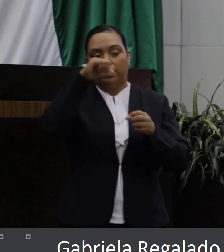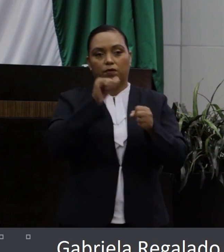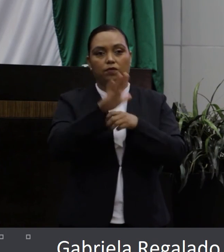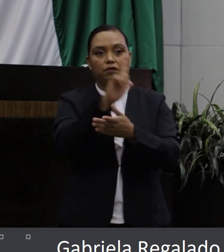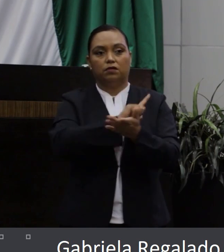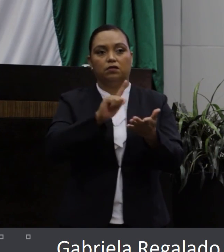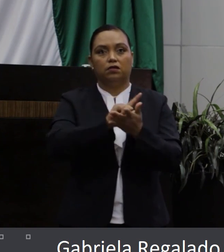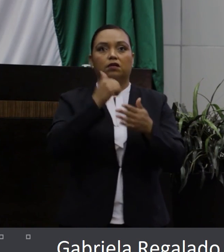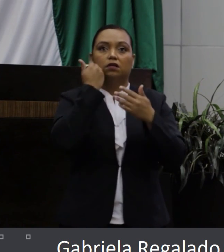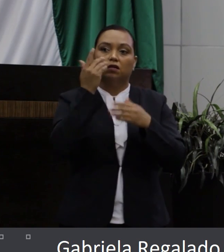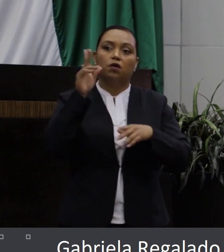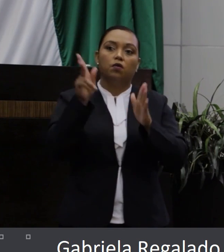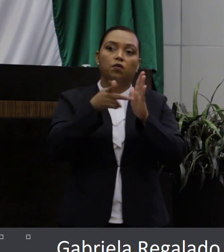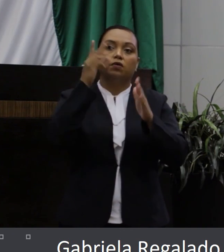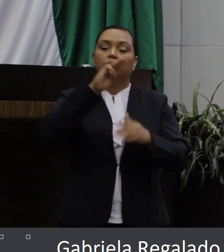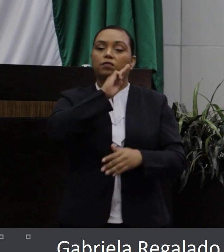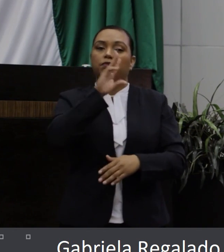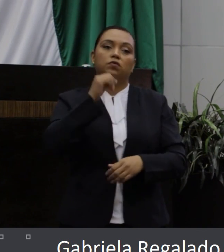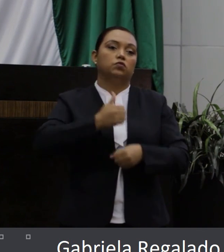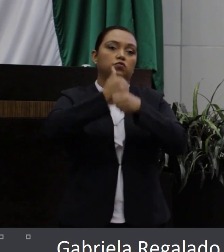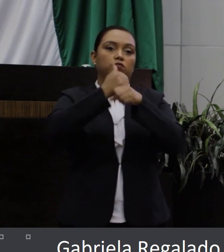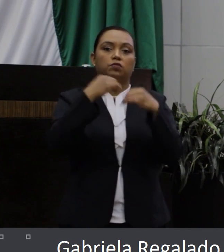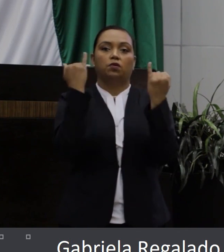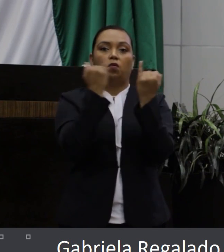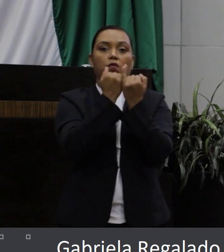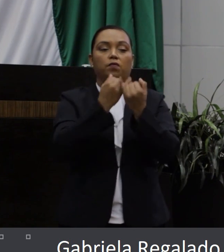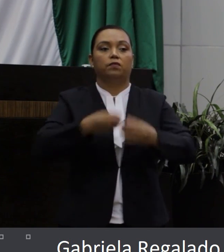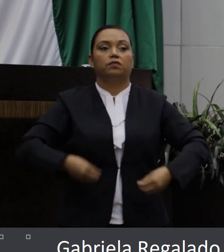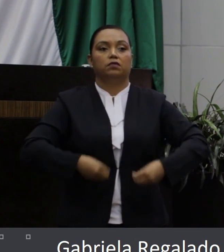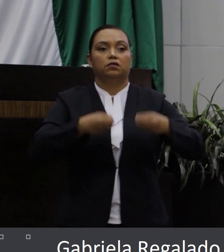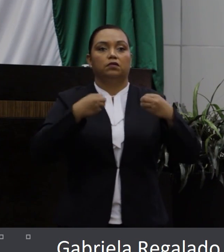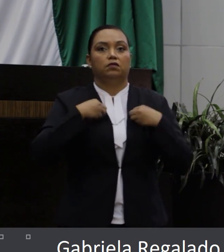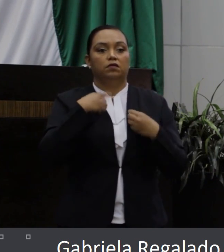y tratar que otras madres no sufran lo que ellas han tenido que vivir sin sus hijos.